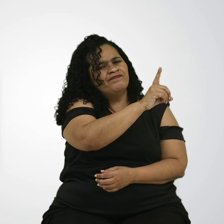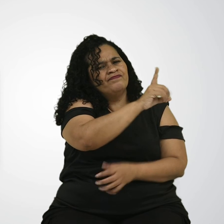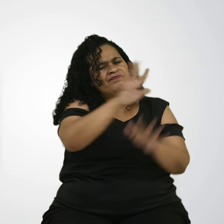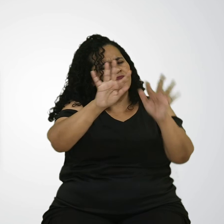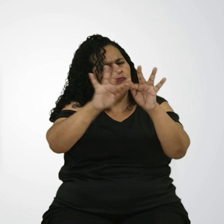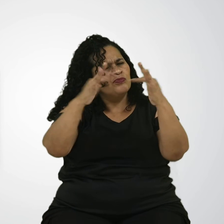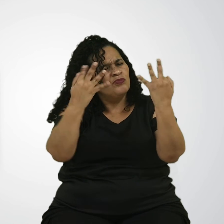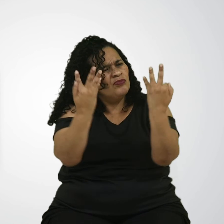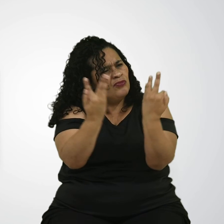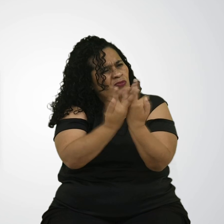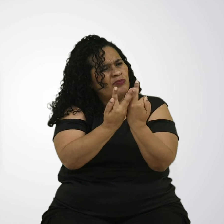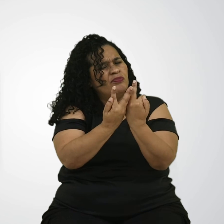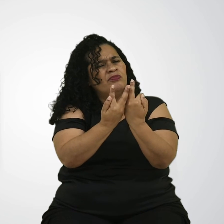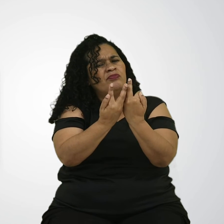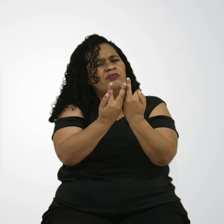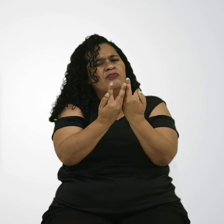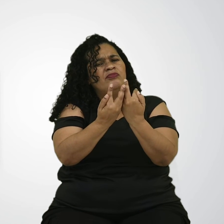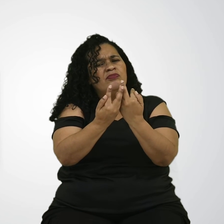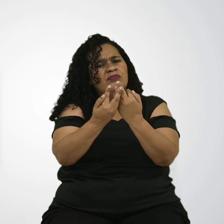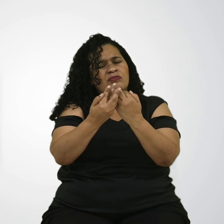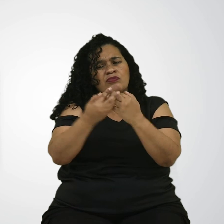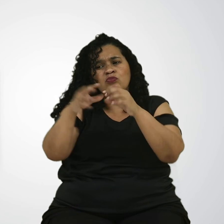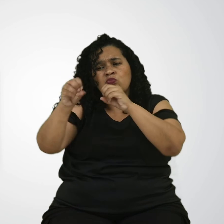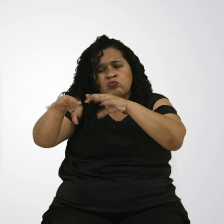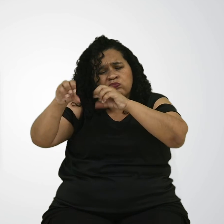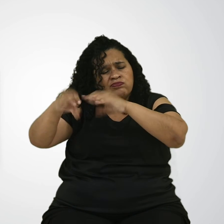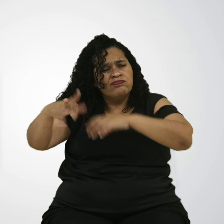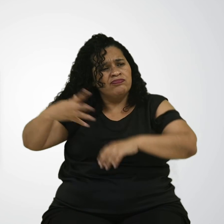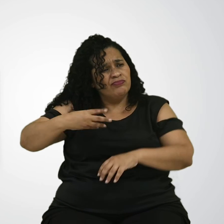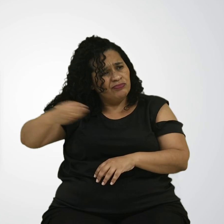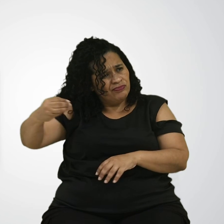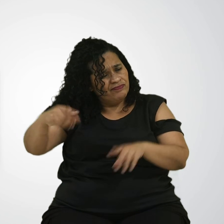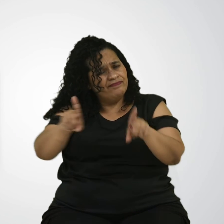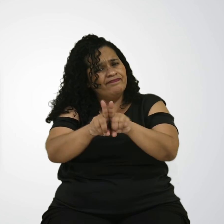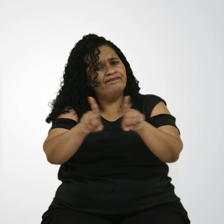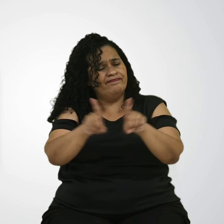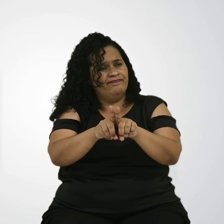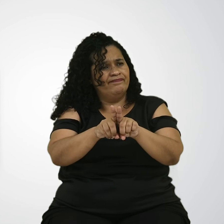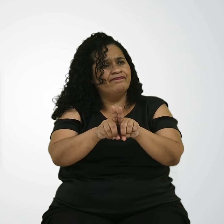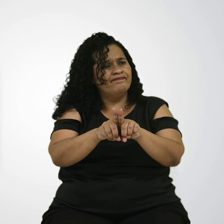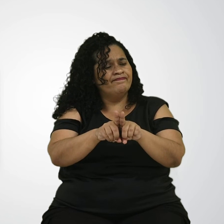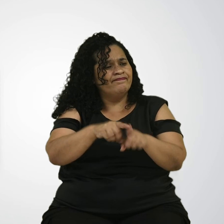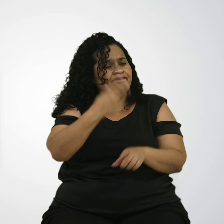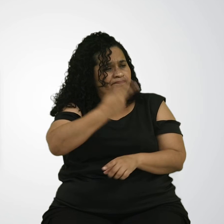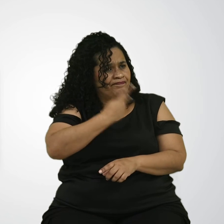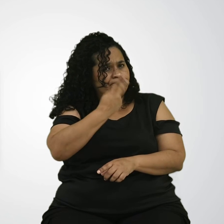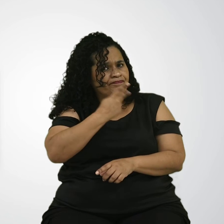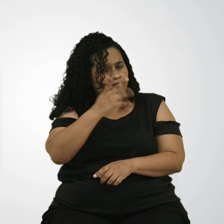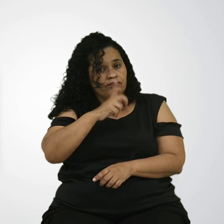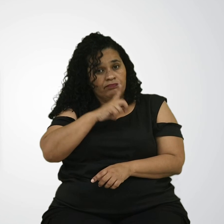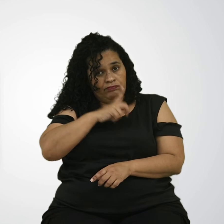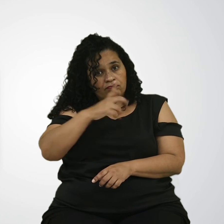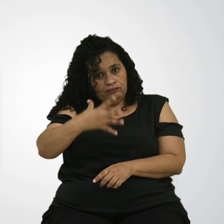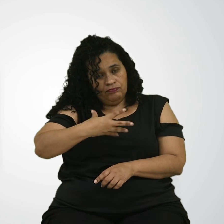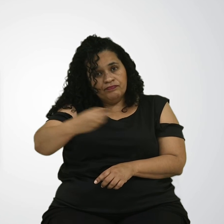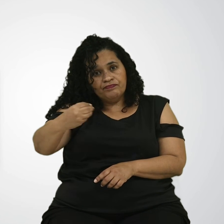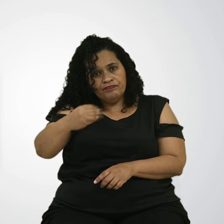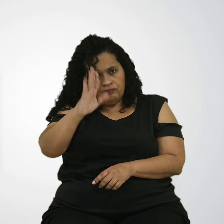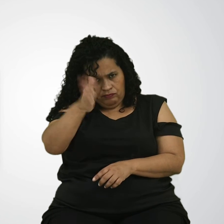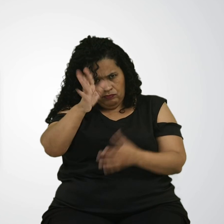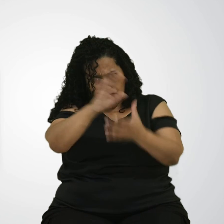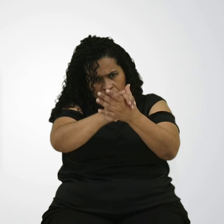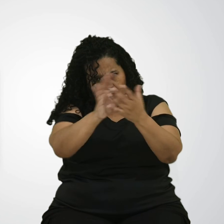famílias, casais na criação dos filhos, tempos difíceis. Eu digo para você o seguinte, tenha filhos. Se você é casado,